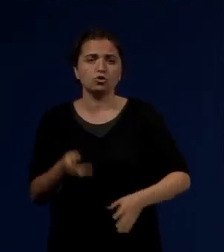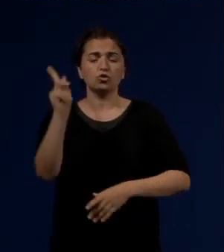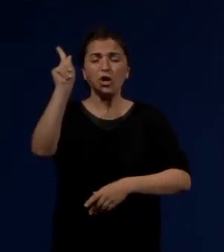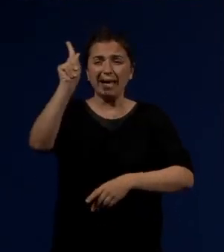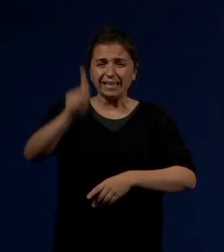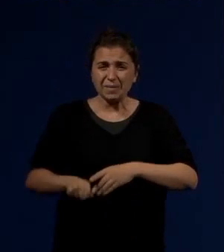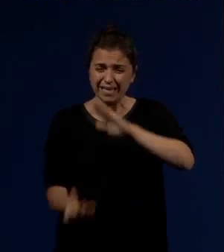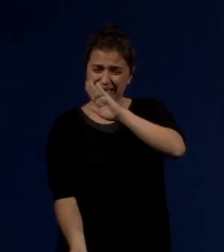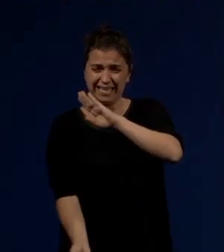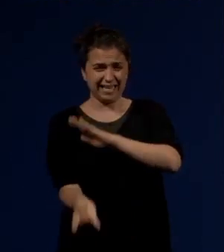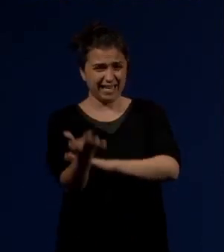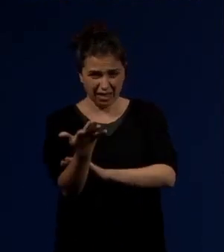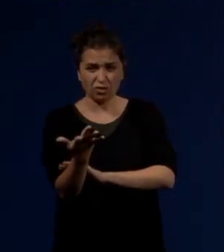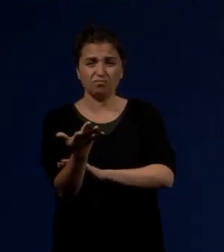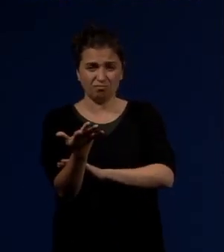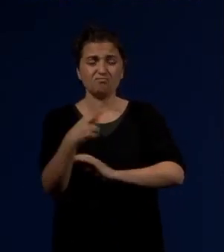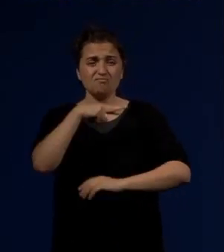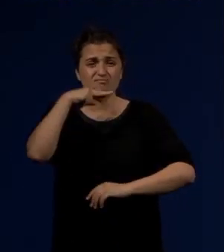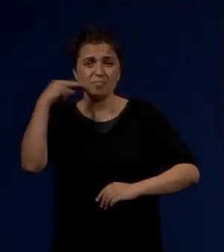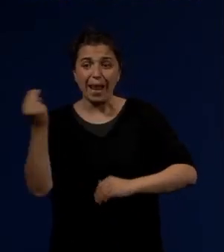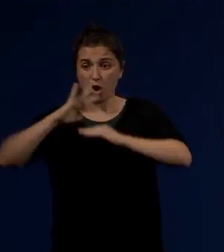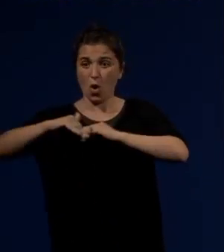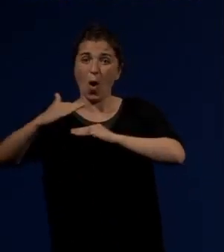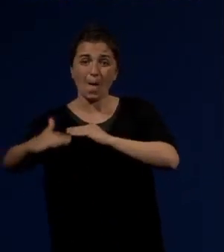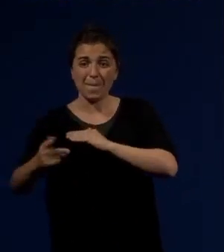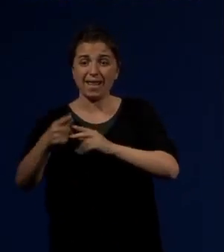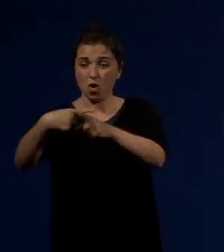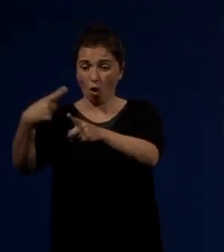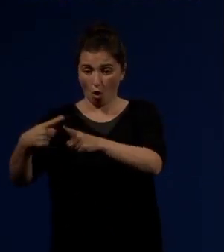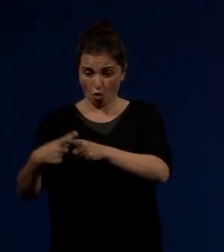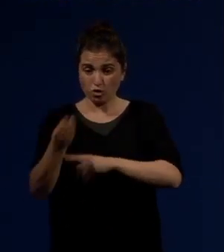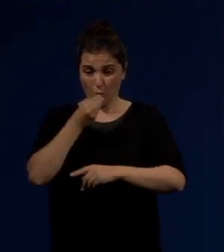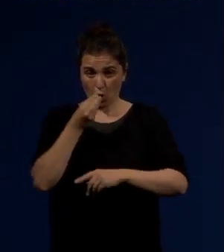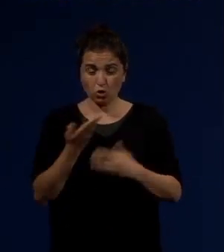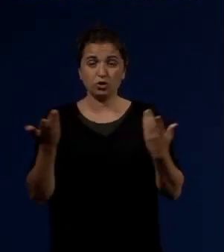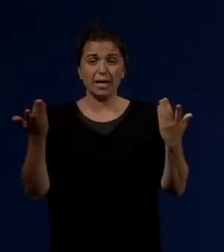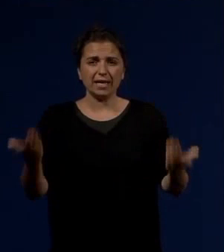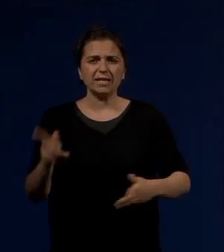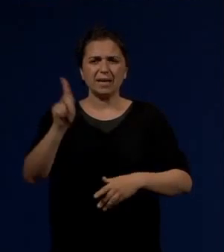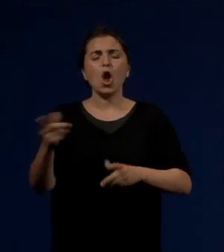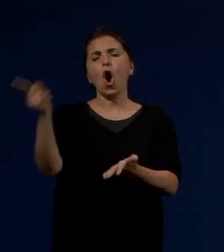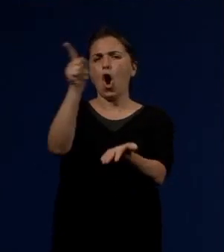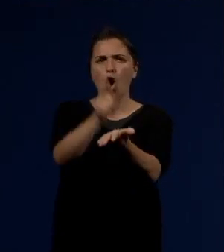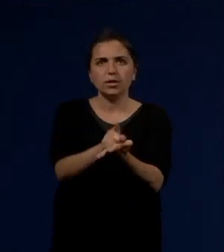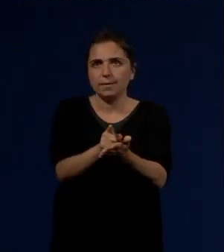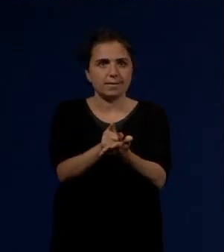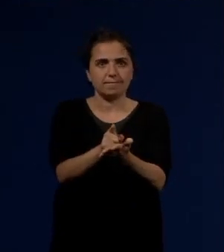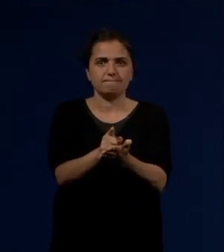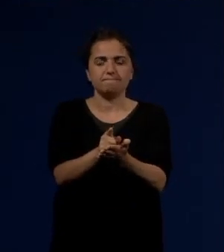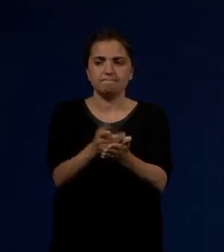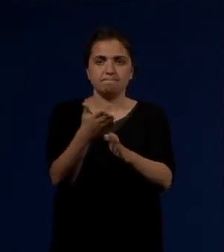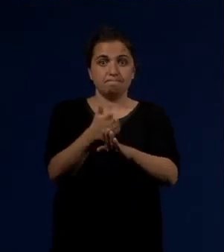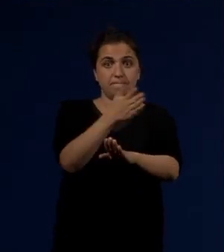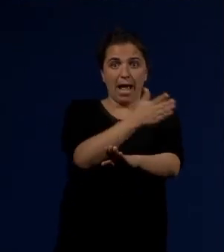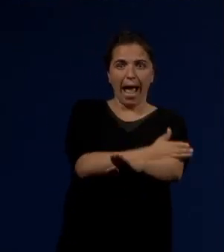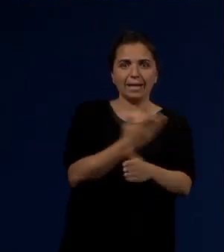creación de valor engadido a todos os produtos do mar. E apostaremos claramente para que non nos volva a pasar o que pasou